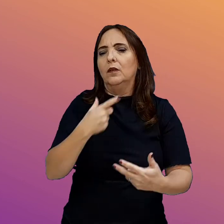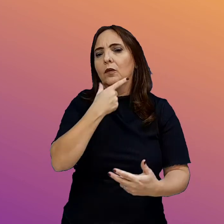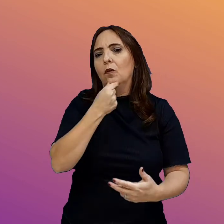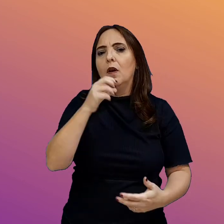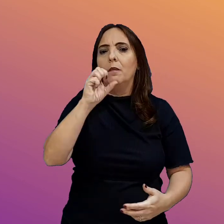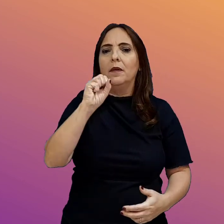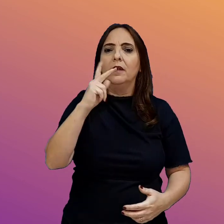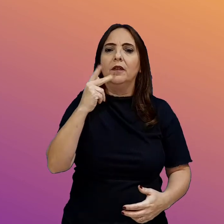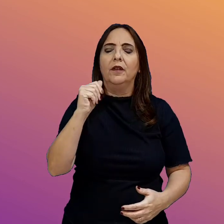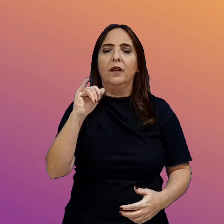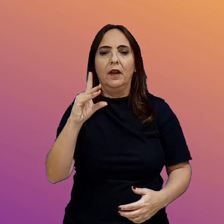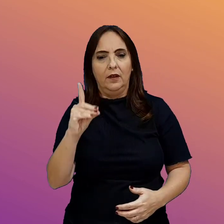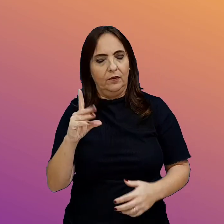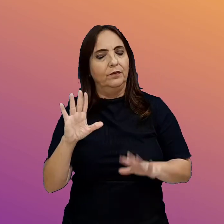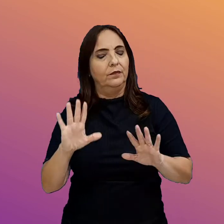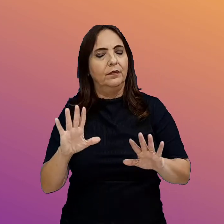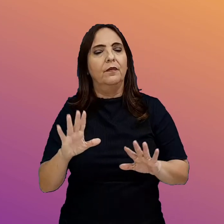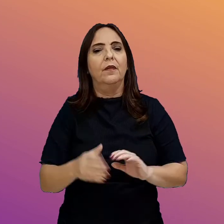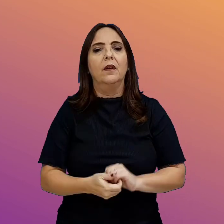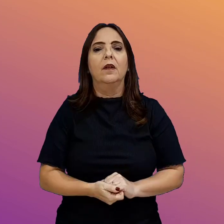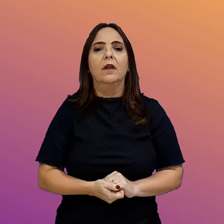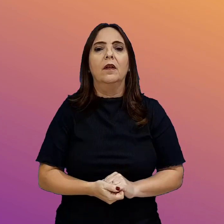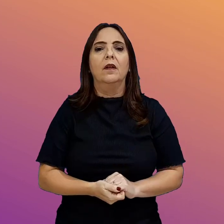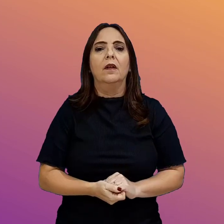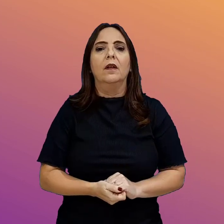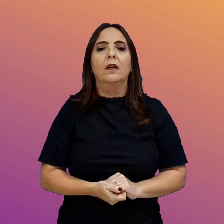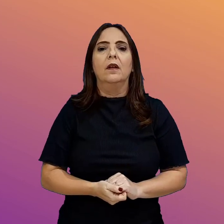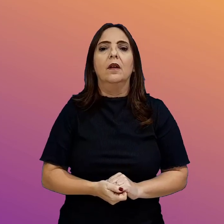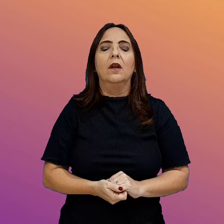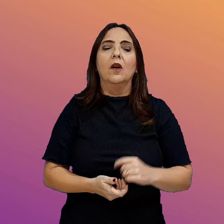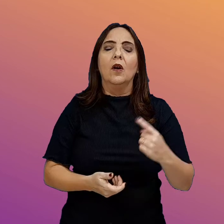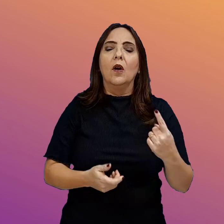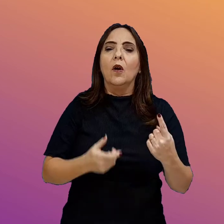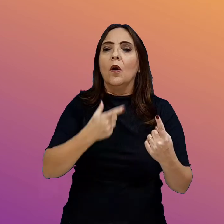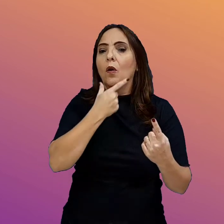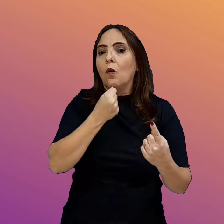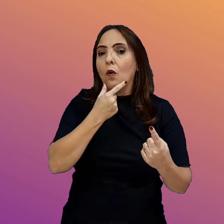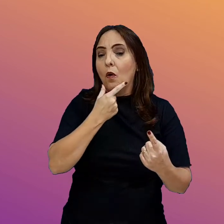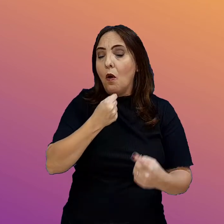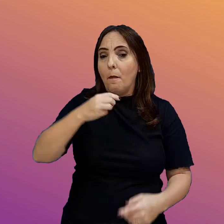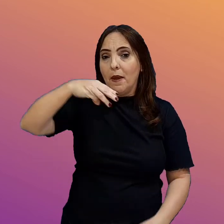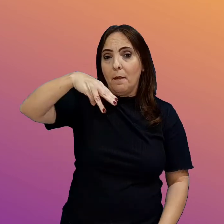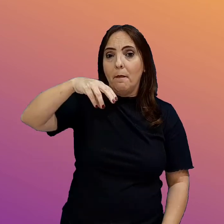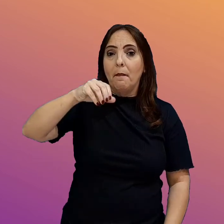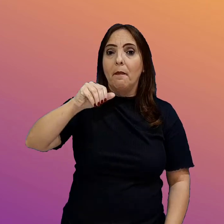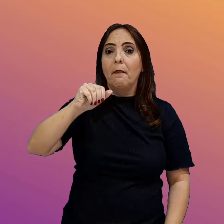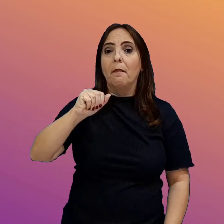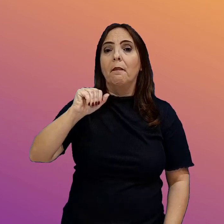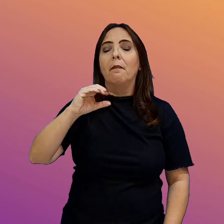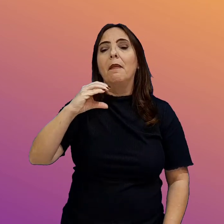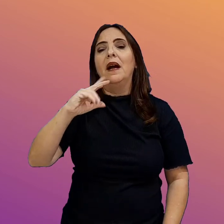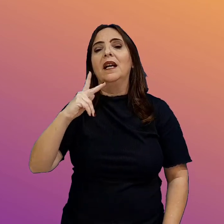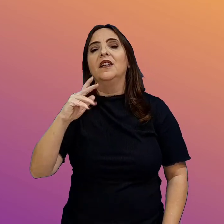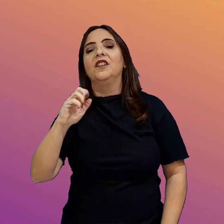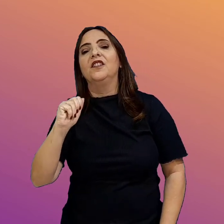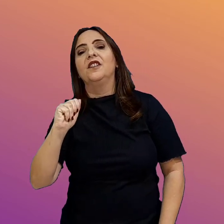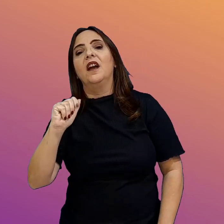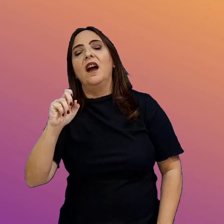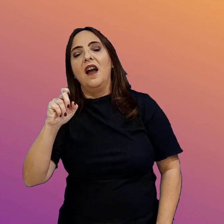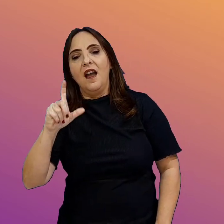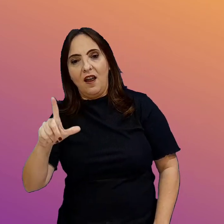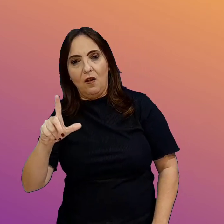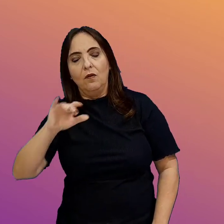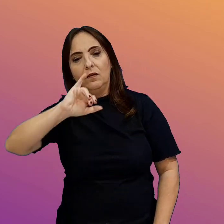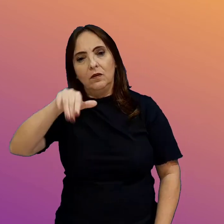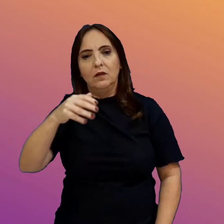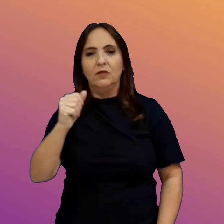extremas, em extremos opostos. Uma é a do Michael Jackson, que o pai dele, e dele, dos